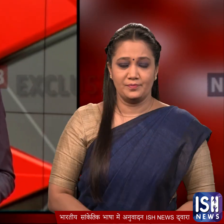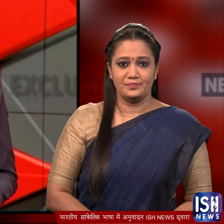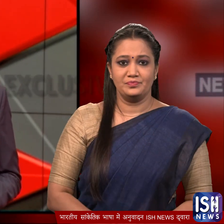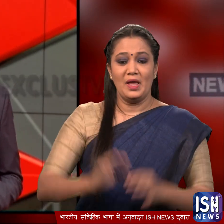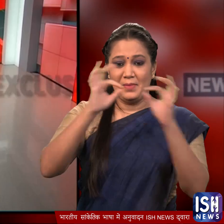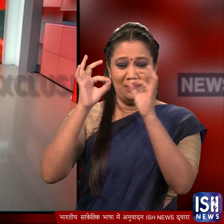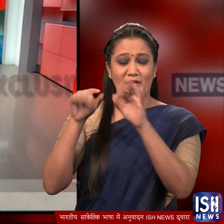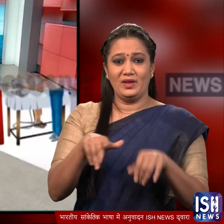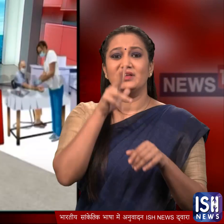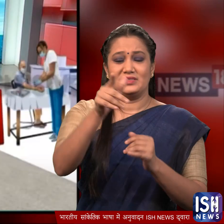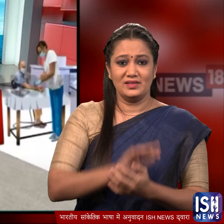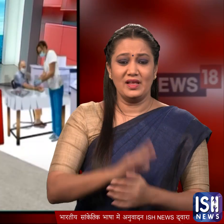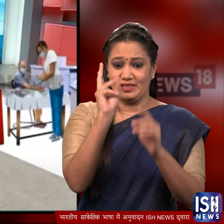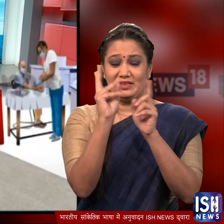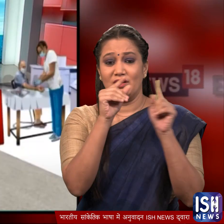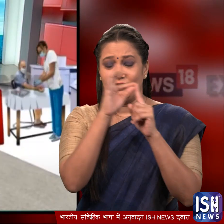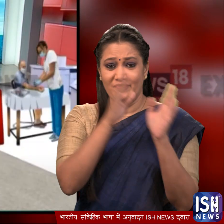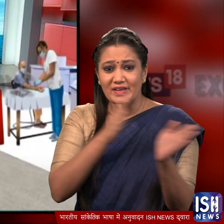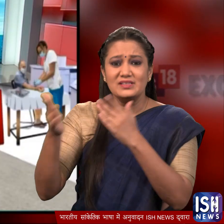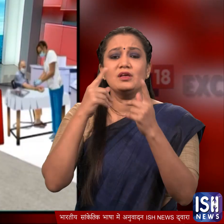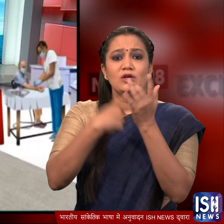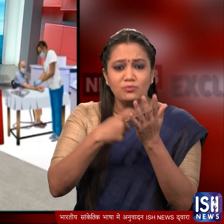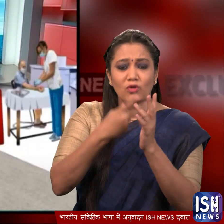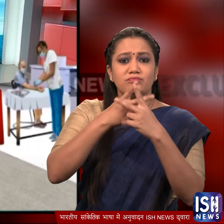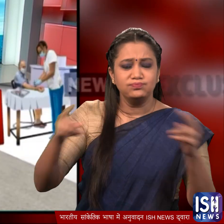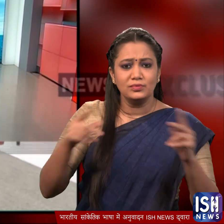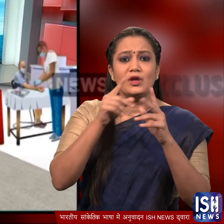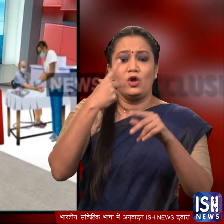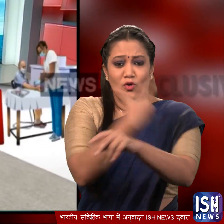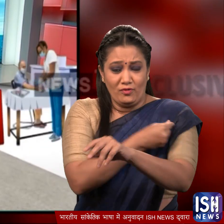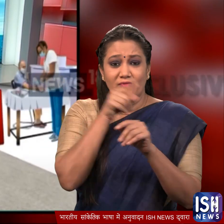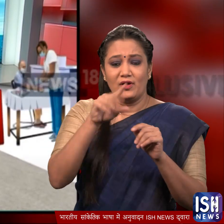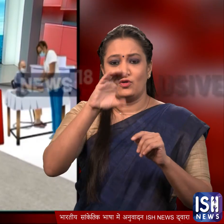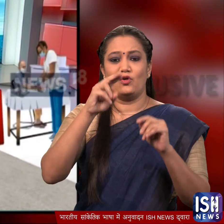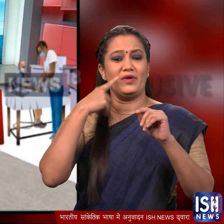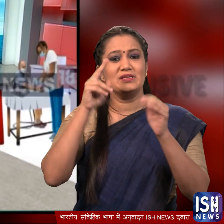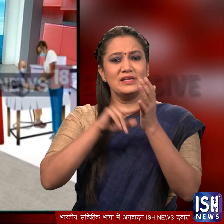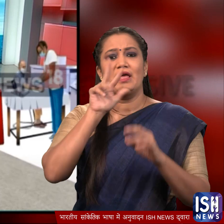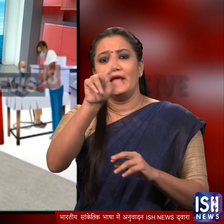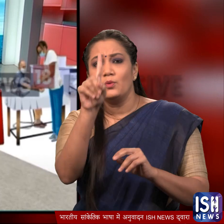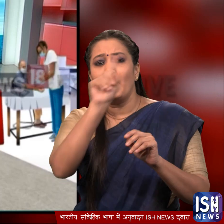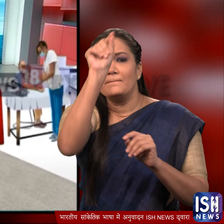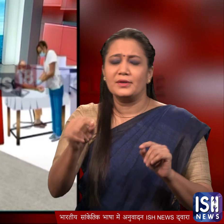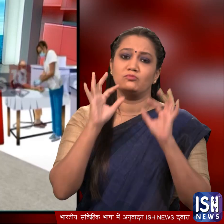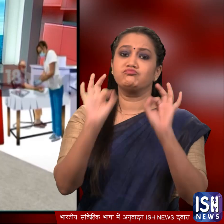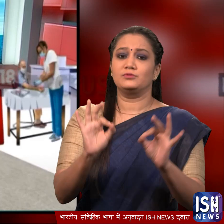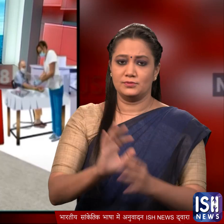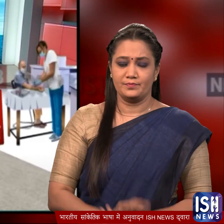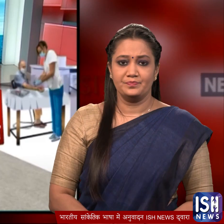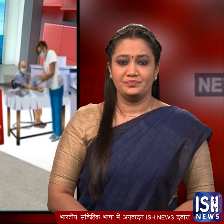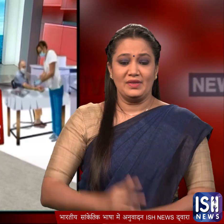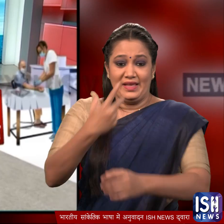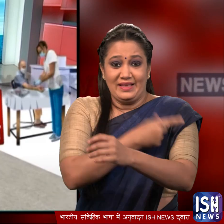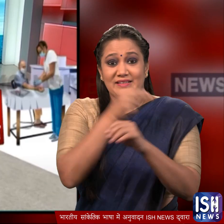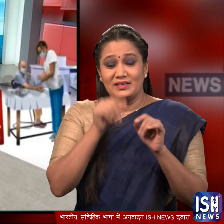रिपोर्ट है कि भारत बायोटेक ने दावा किया कि तीसरे चरण के नतीजे के आधार पर कोरोना के खिलाफ कोवैक्सीन 81% तक असरदार